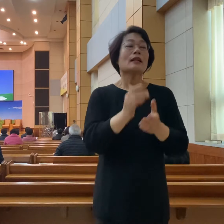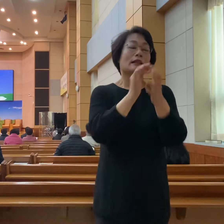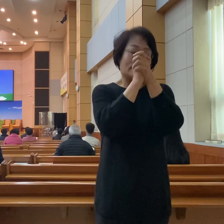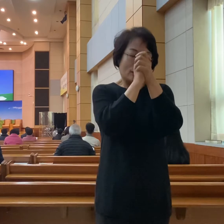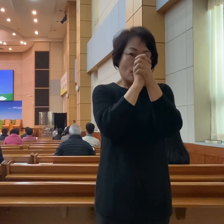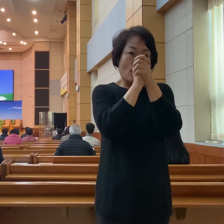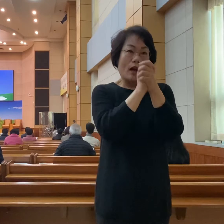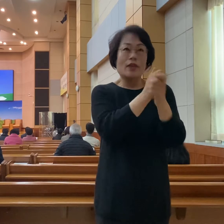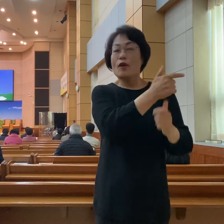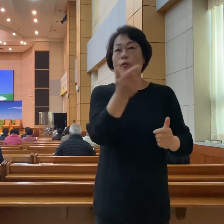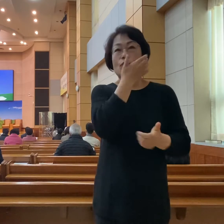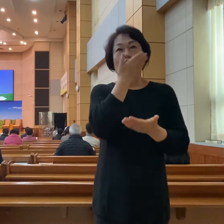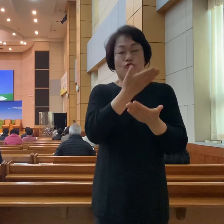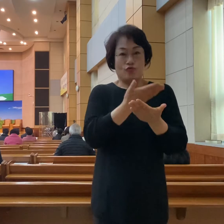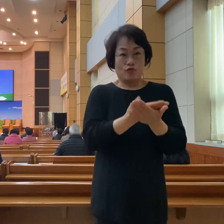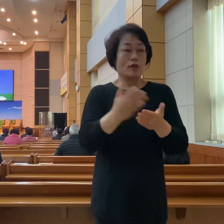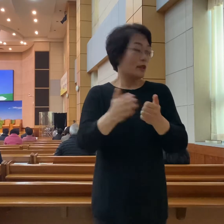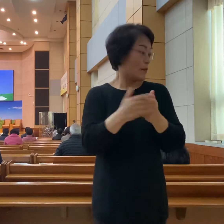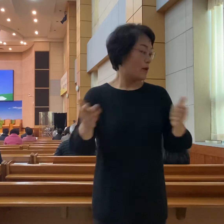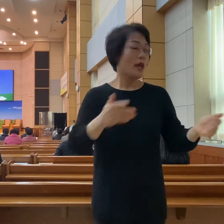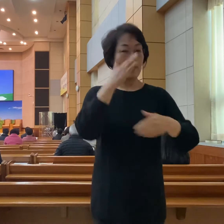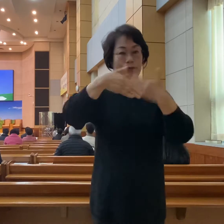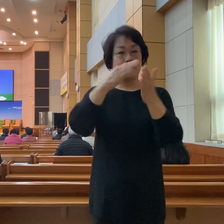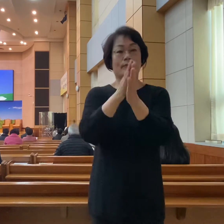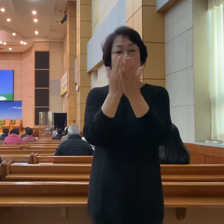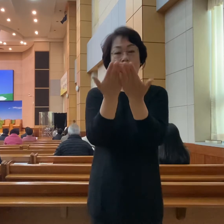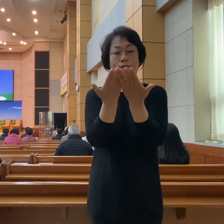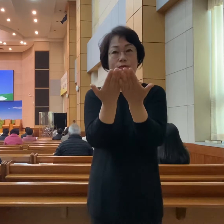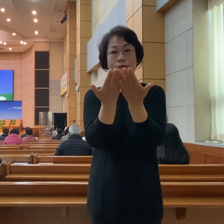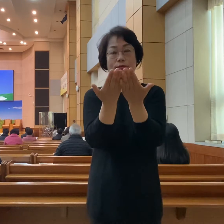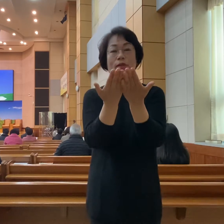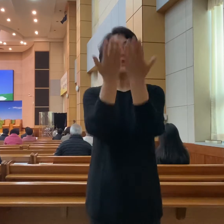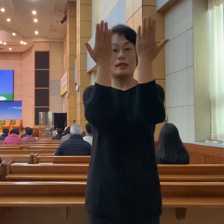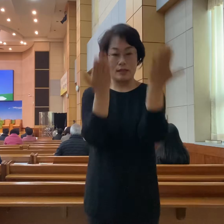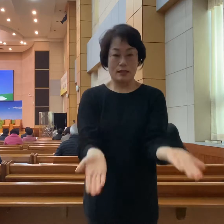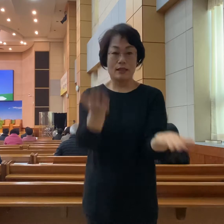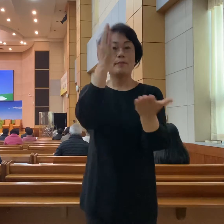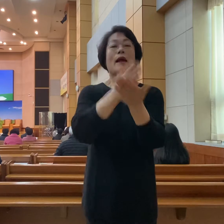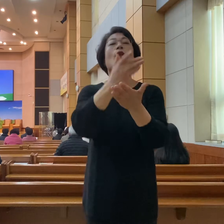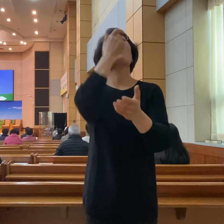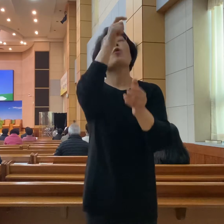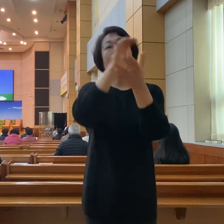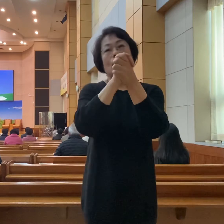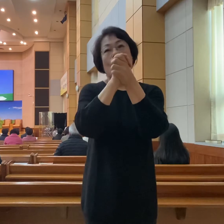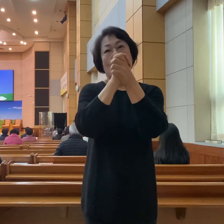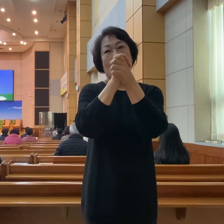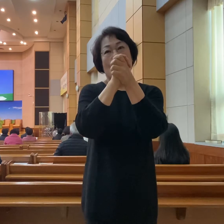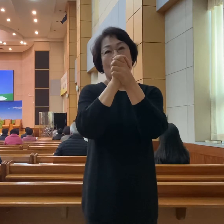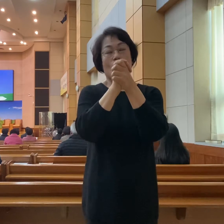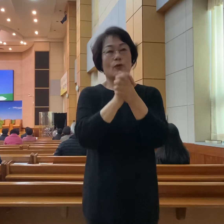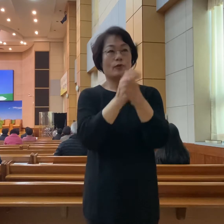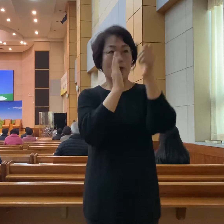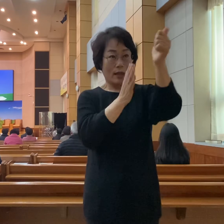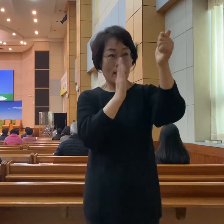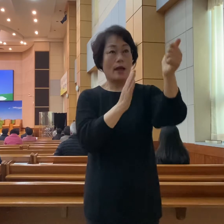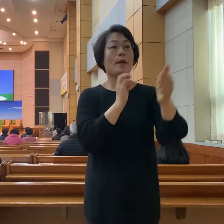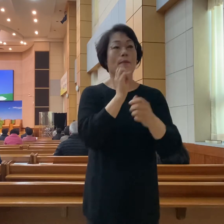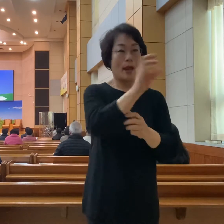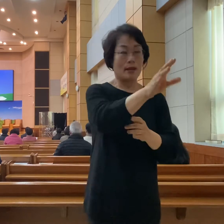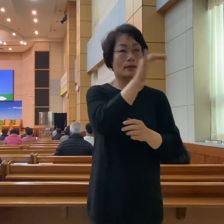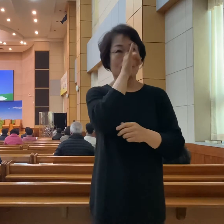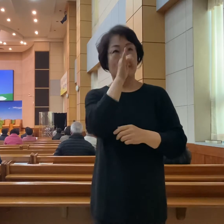얼마나 중요한지 성경에서는 쉬지 말고 기도하라 그렇게 말씀하고